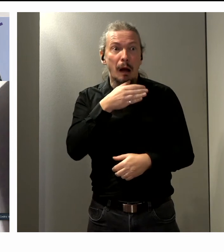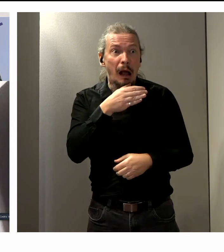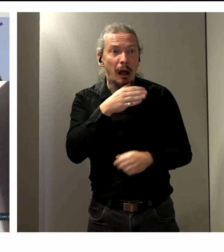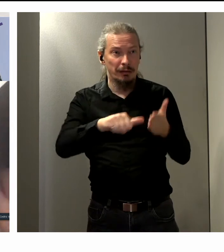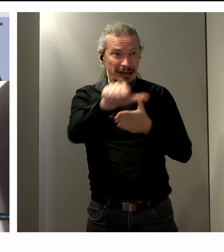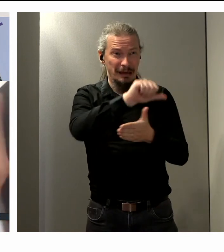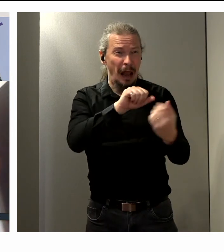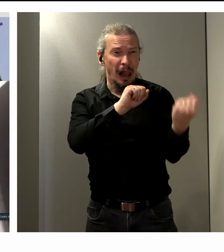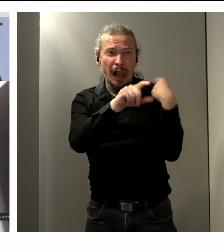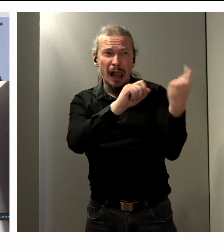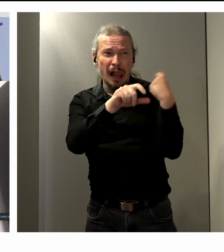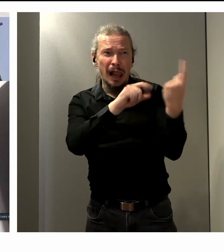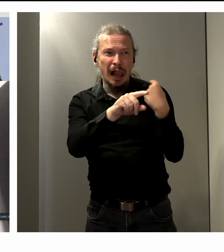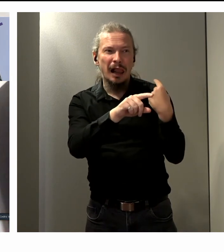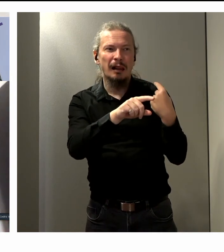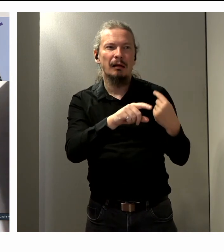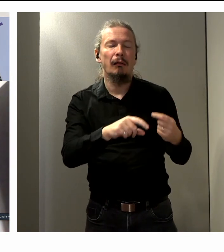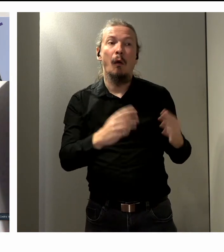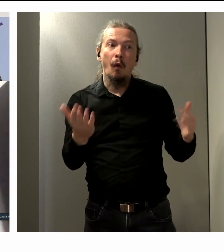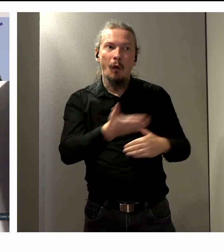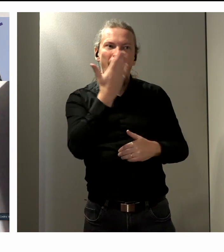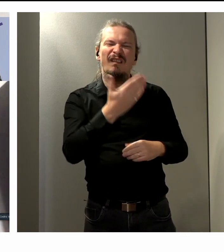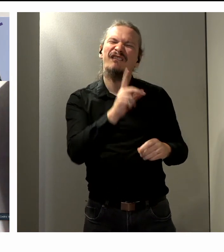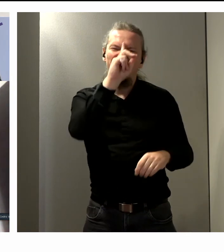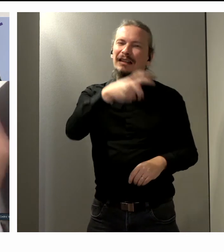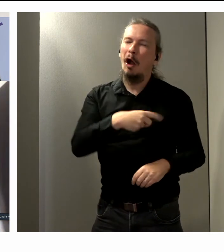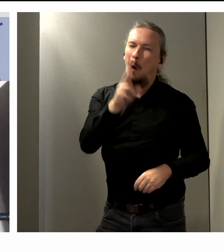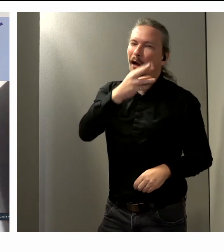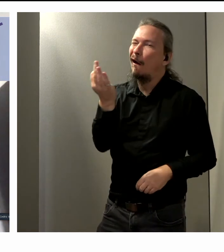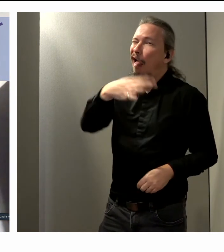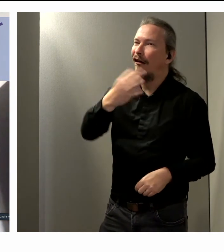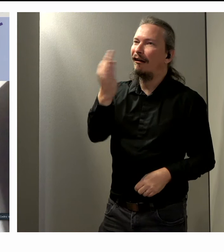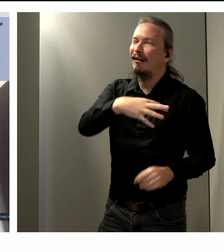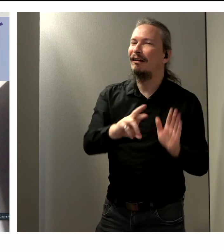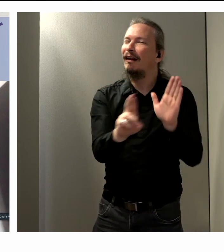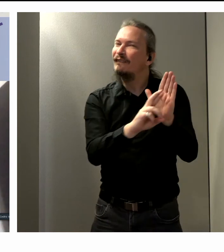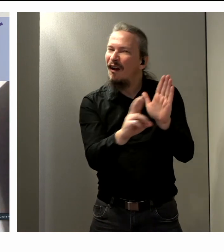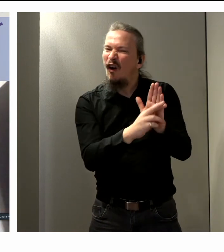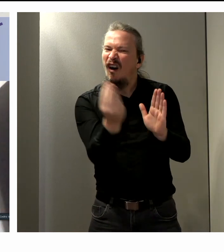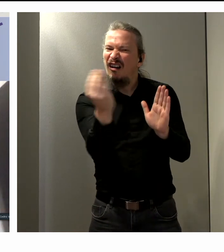nous par email, en prenant un malin plaisir d'ailleurs, en mettant dans ses messages toutes sortes de références